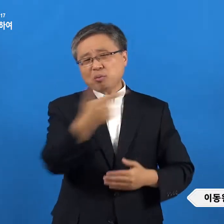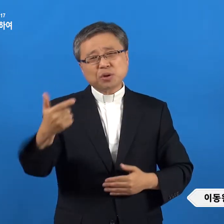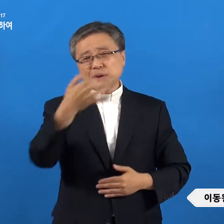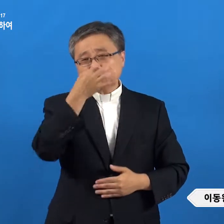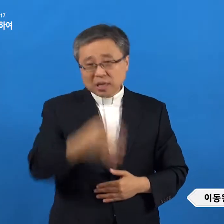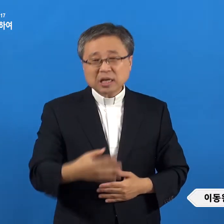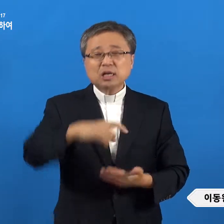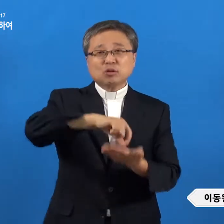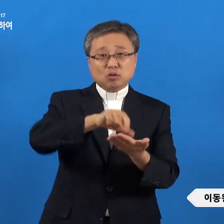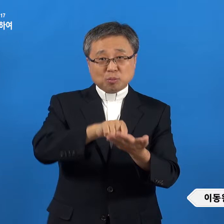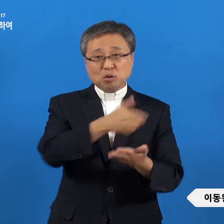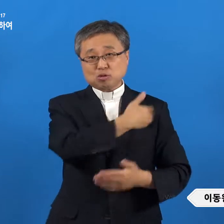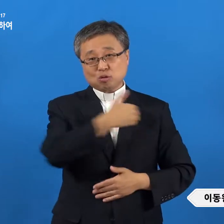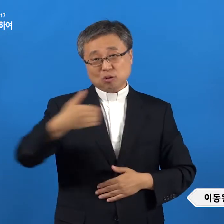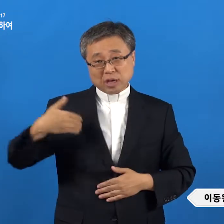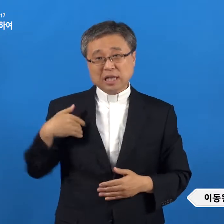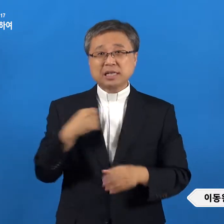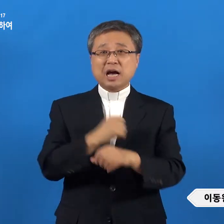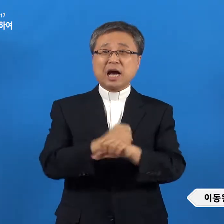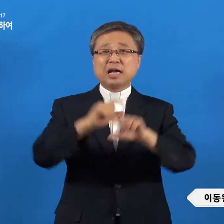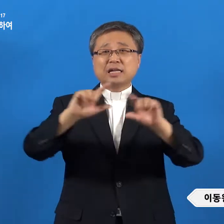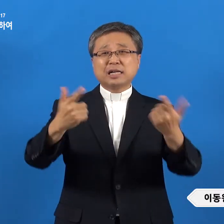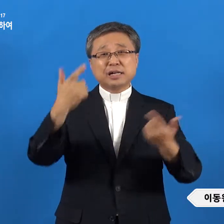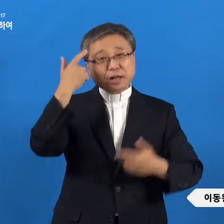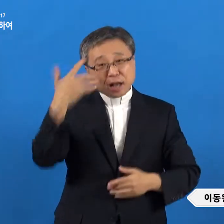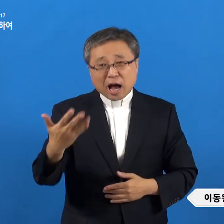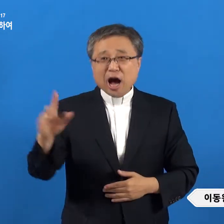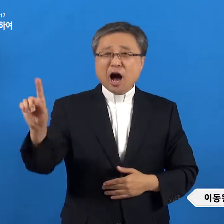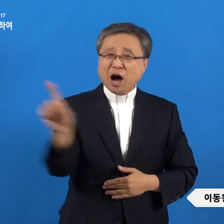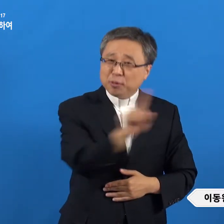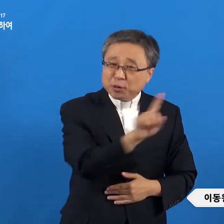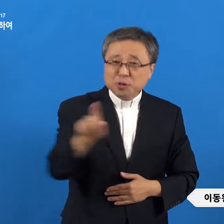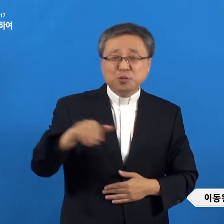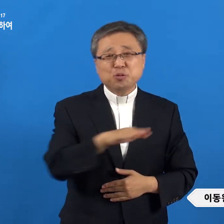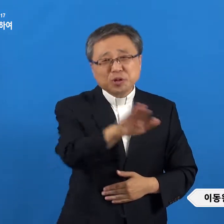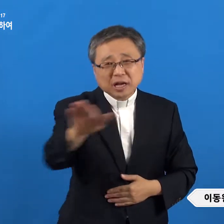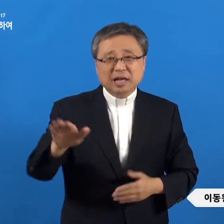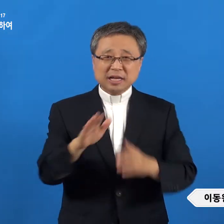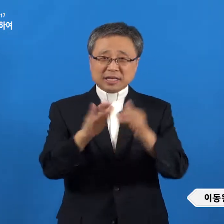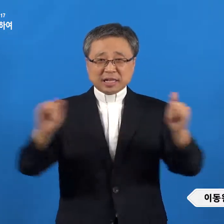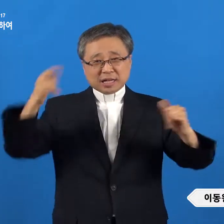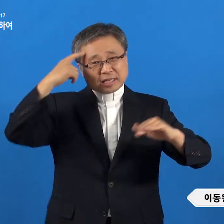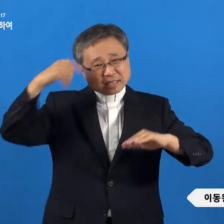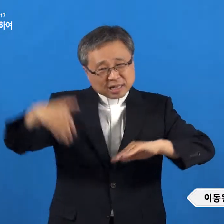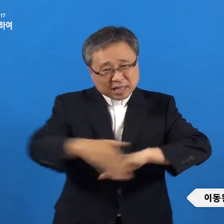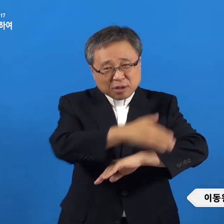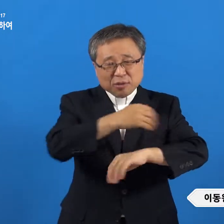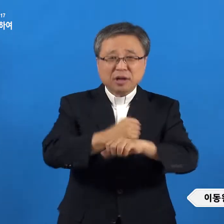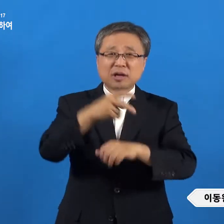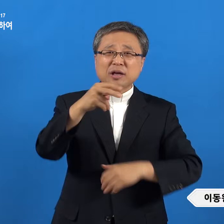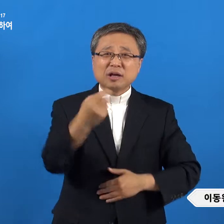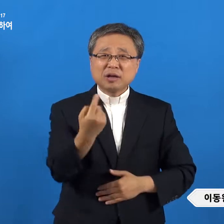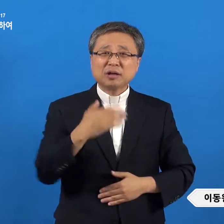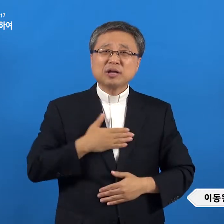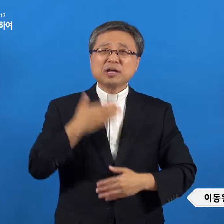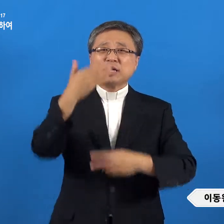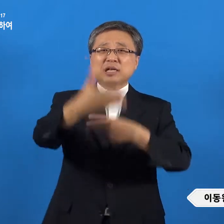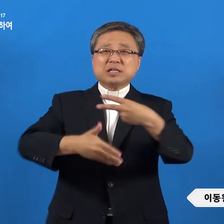이만하면 족하지 않을까요? 아무리 우리가 사람이 계획을 해도 신의 허락이